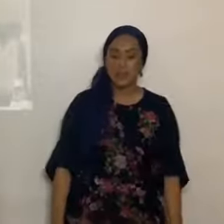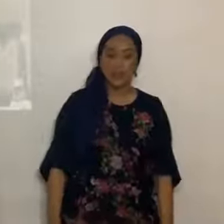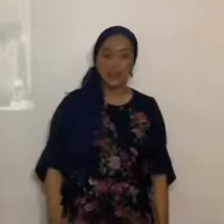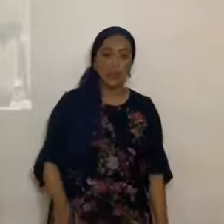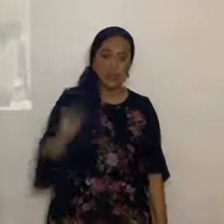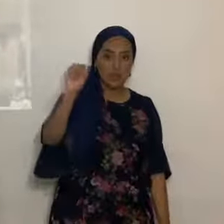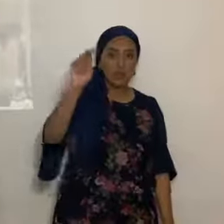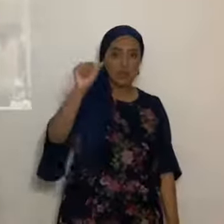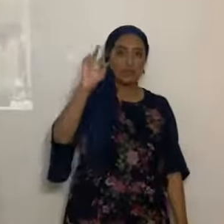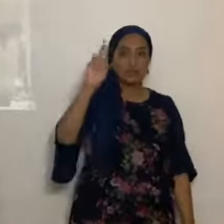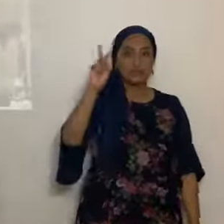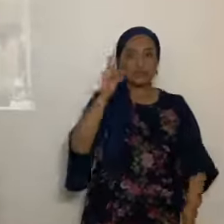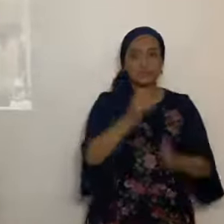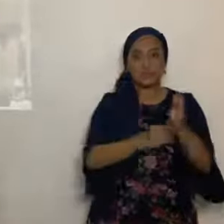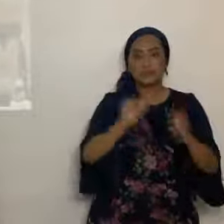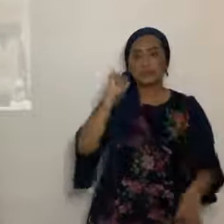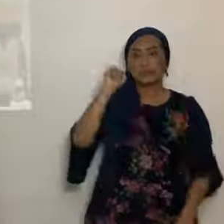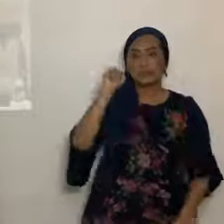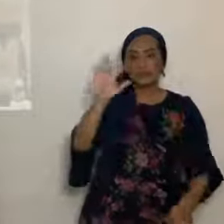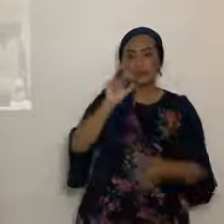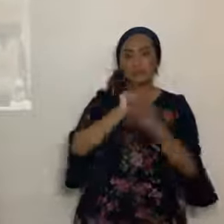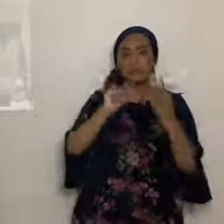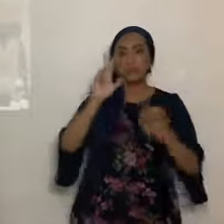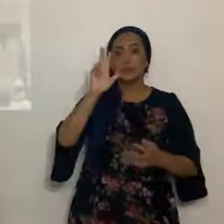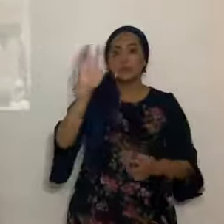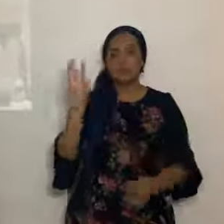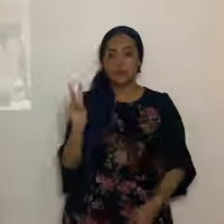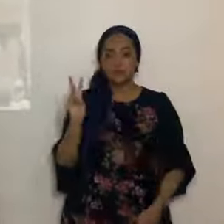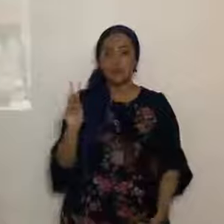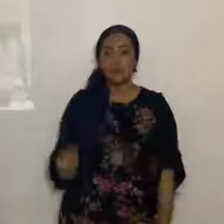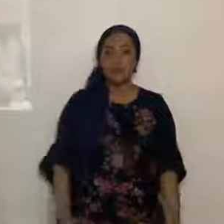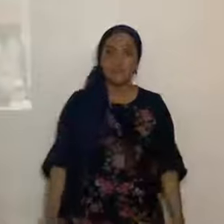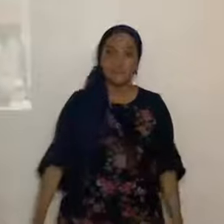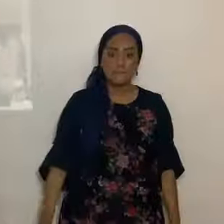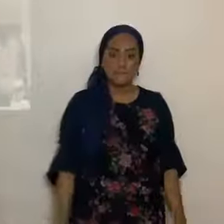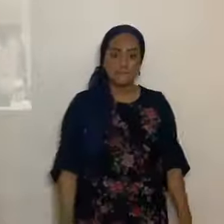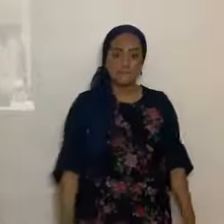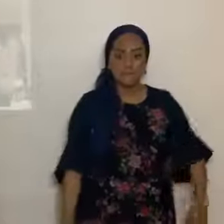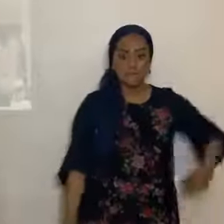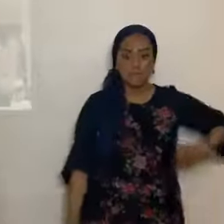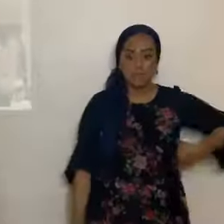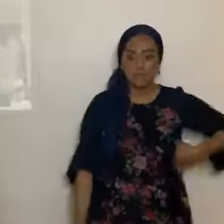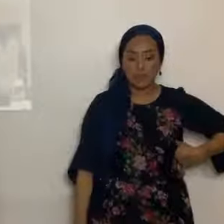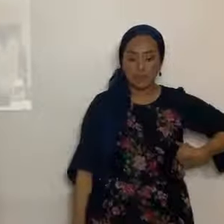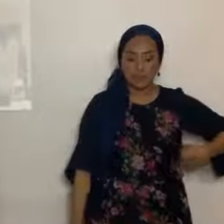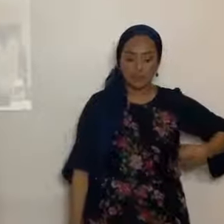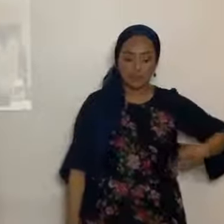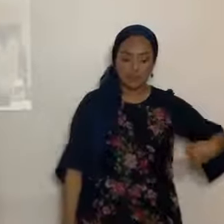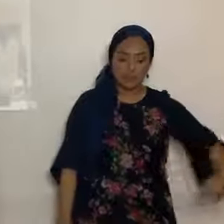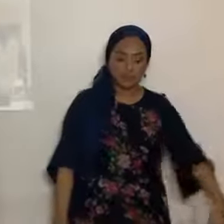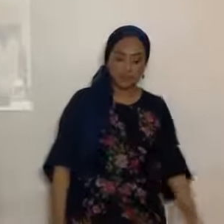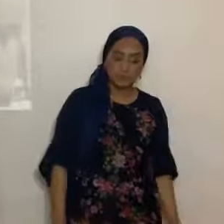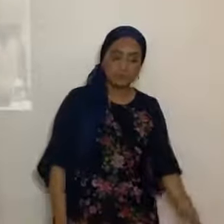Marcos 5, está en nuevo, 36. Bueno,